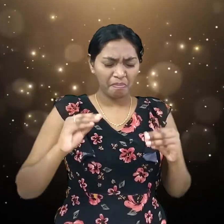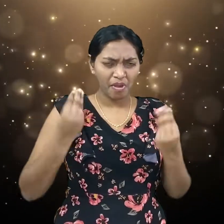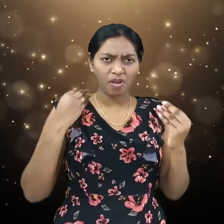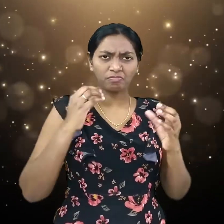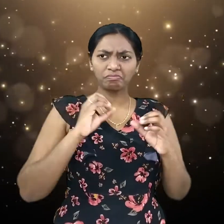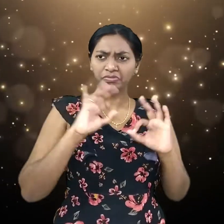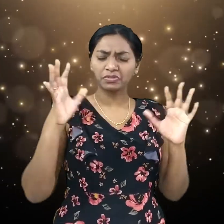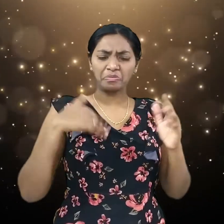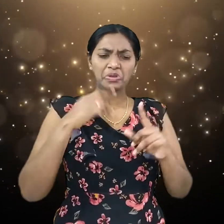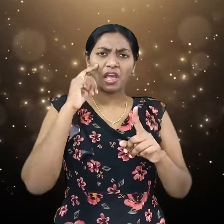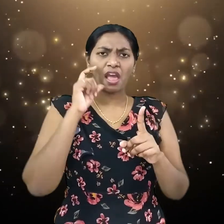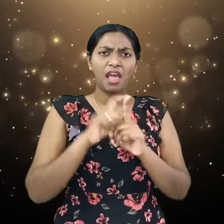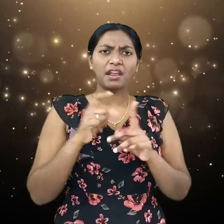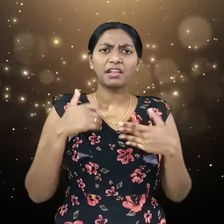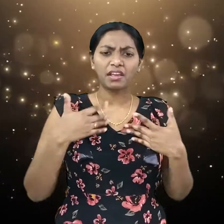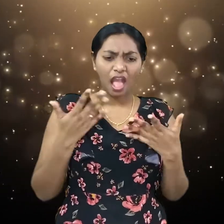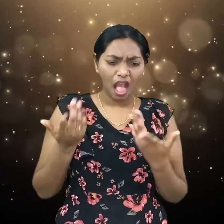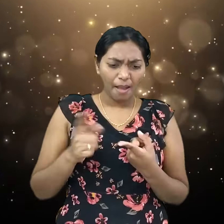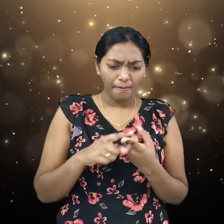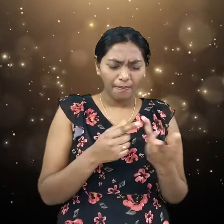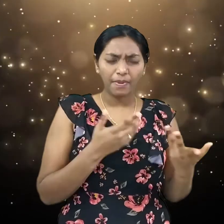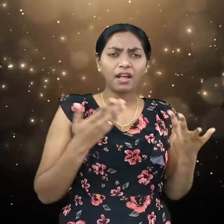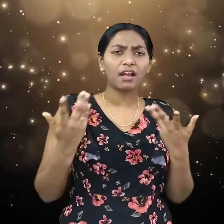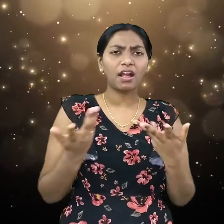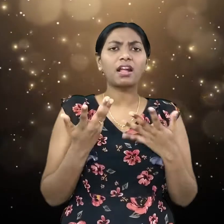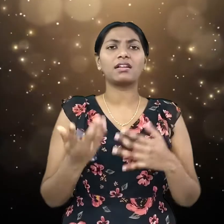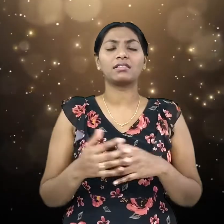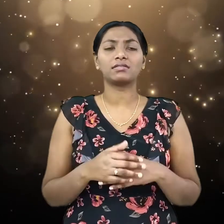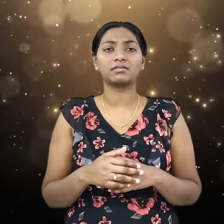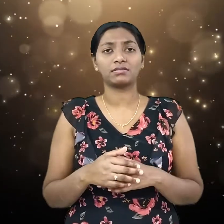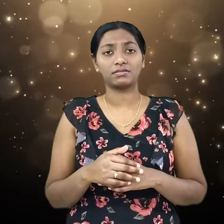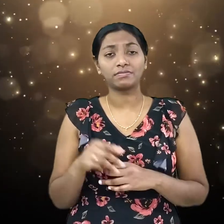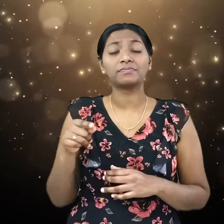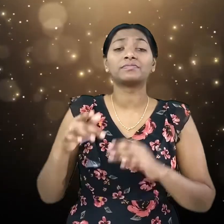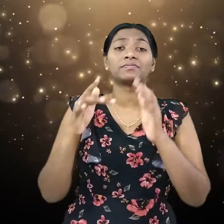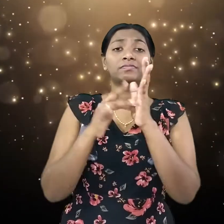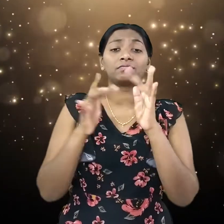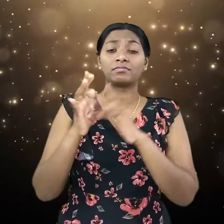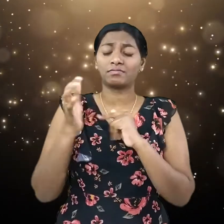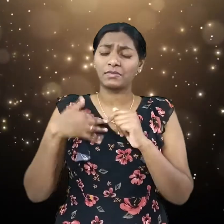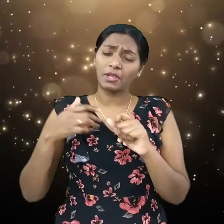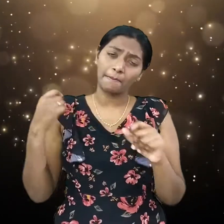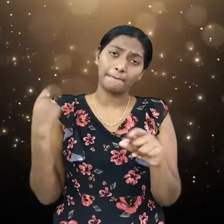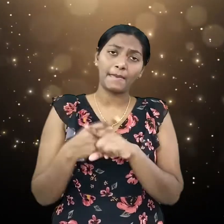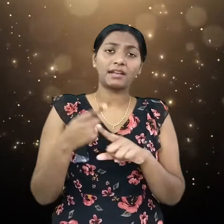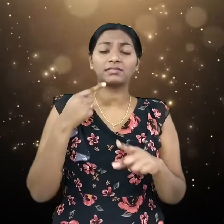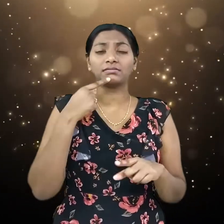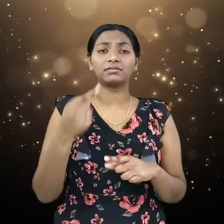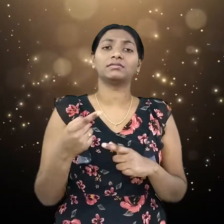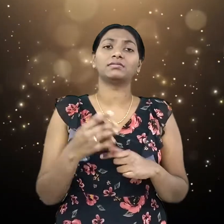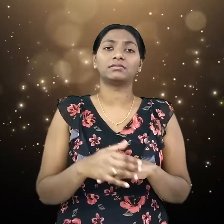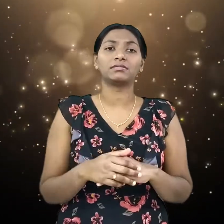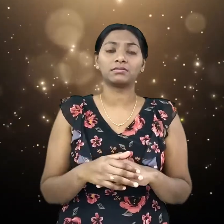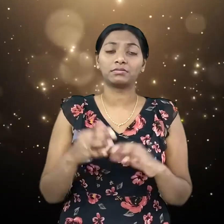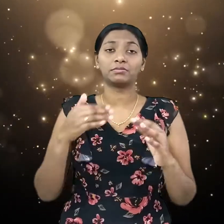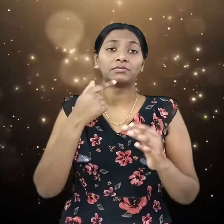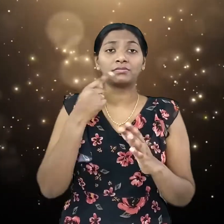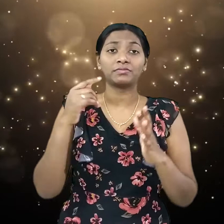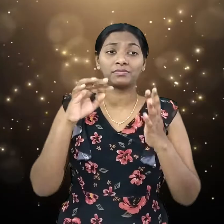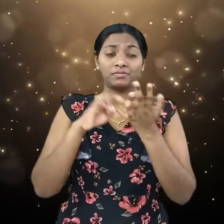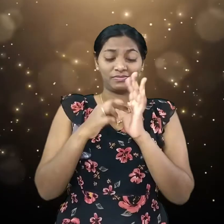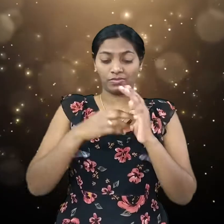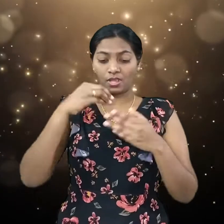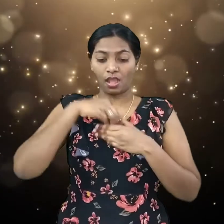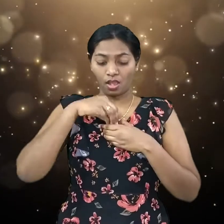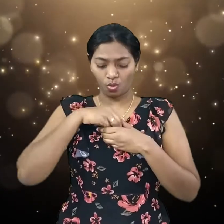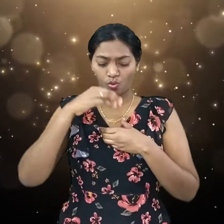आप कौन हैं, आपके पास क्या है और मसीह में आपकी योग्यताएं। यह आपको दिखाती है कि एक